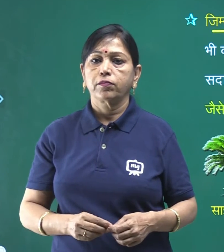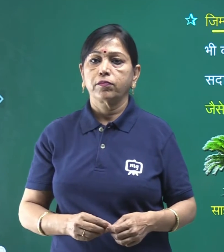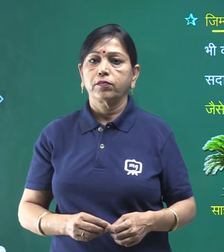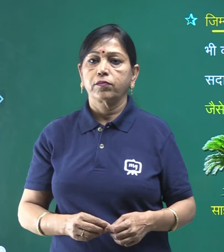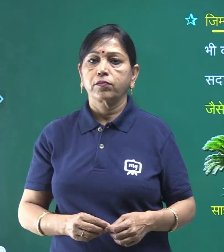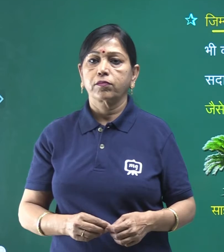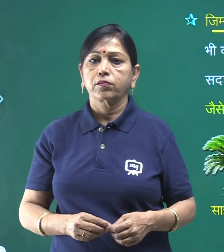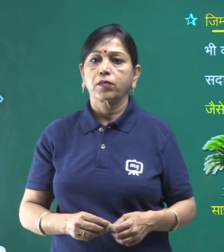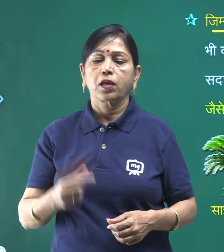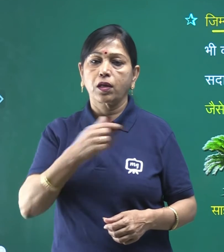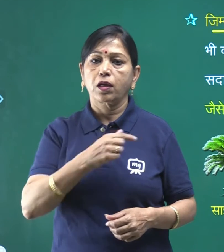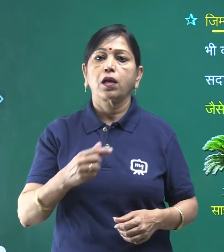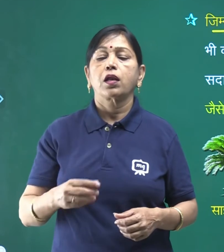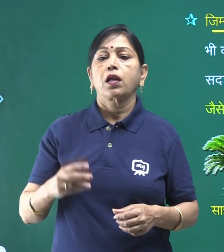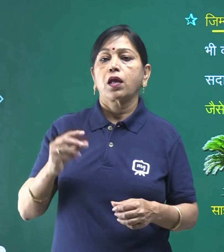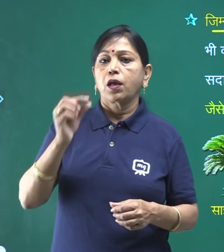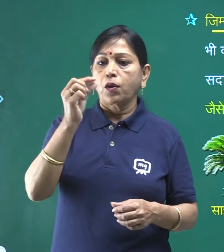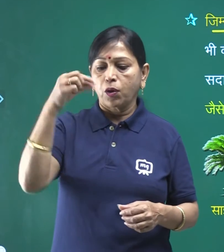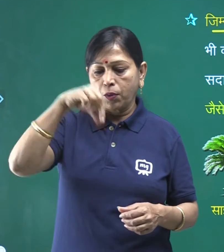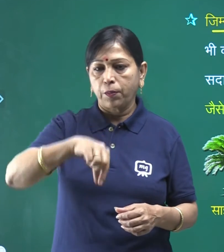इन्हें नग्न बीजी पौधे